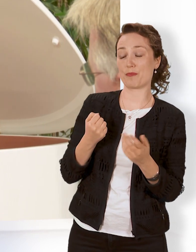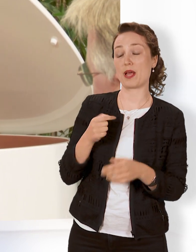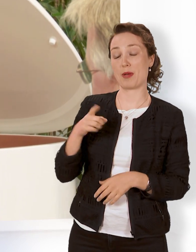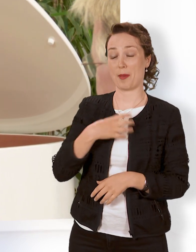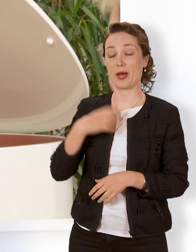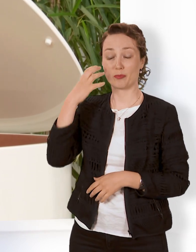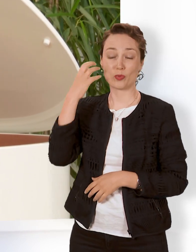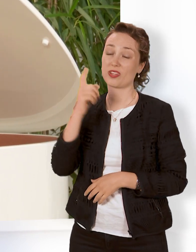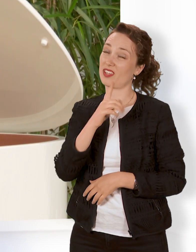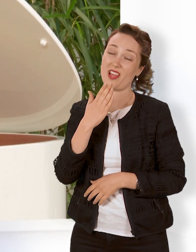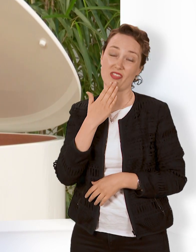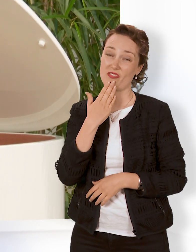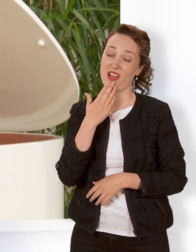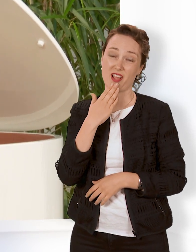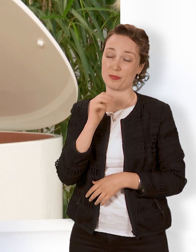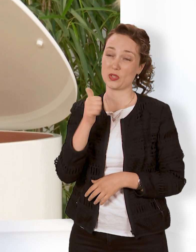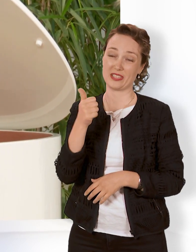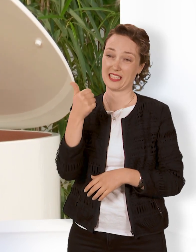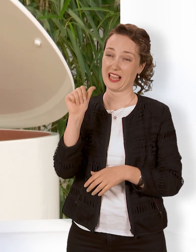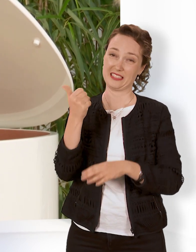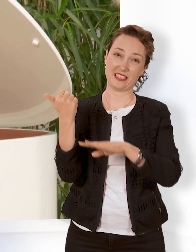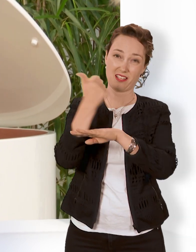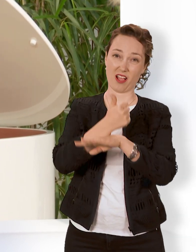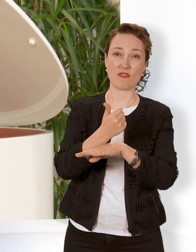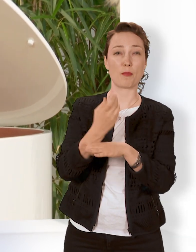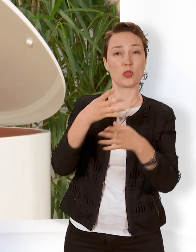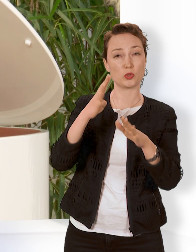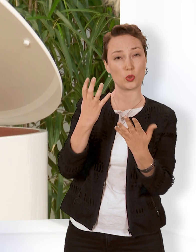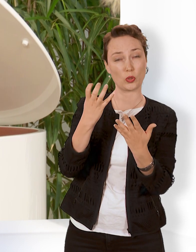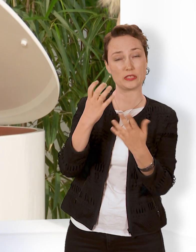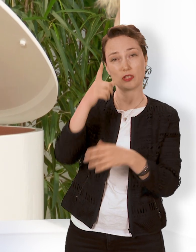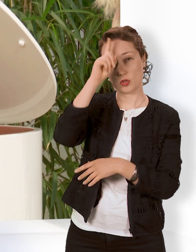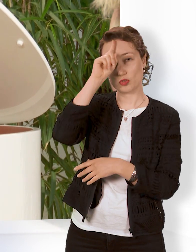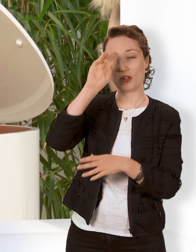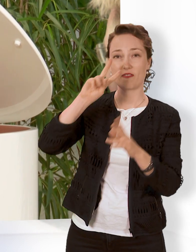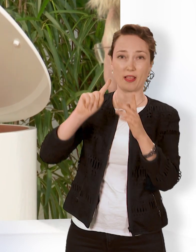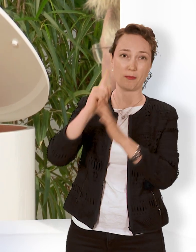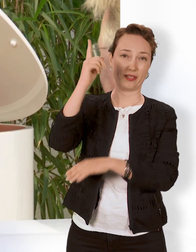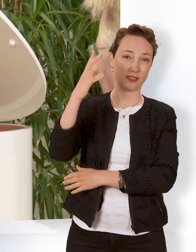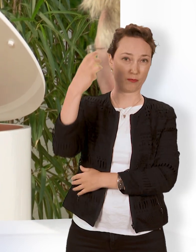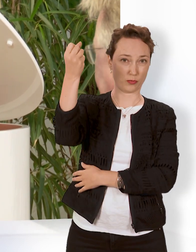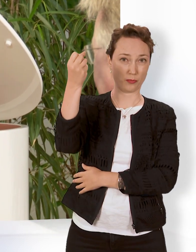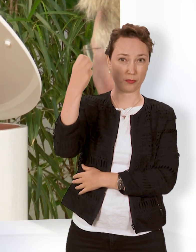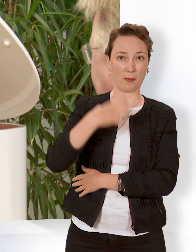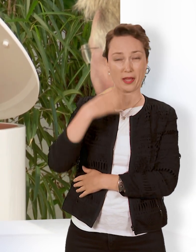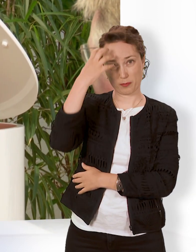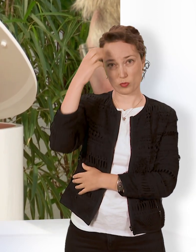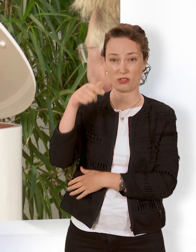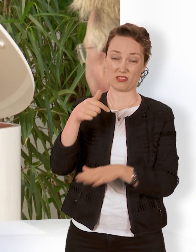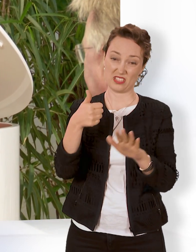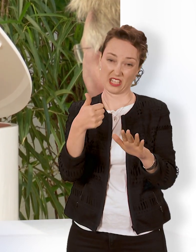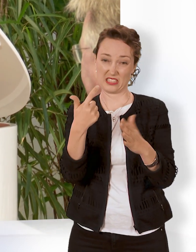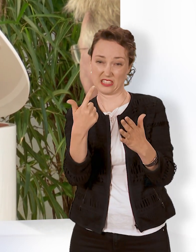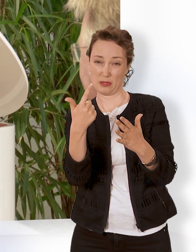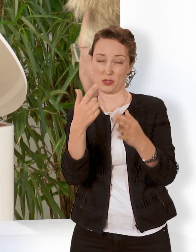München im ersten Jahr, speziell weil 1990 Deutschland Weltmeister wurde. Mhm. Bayern München hatte 6 oder 7 Spieler in